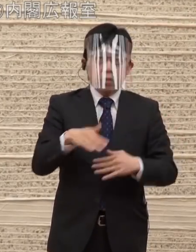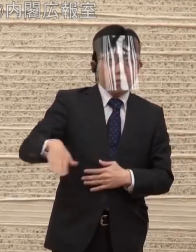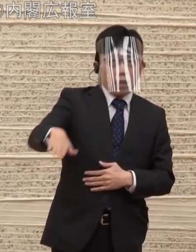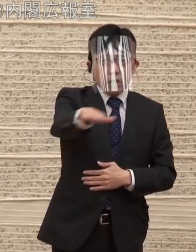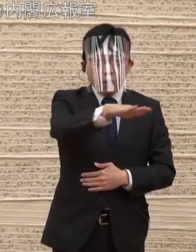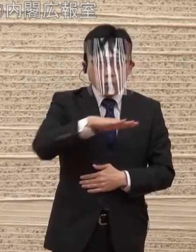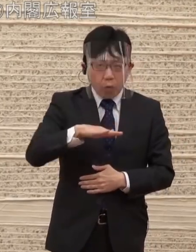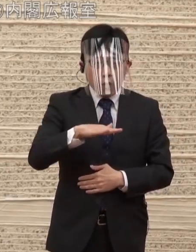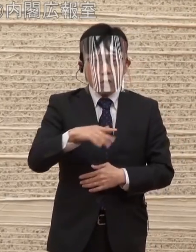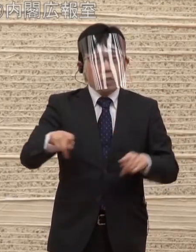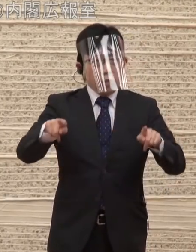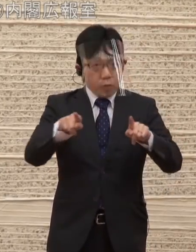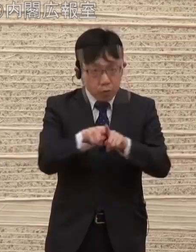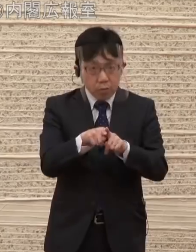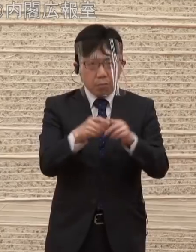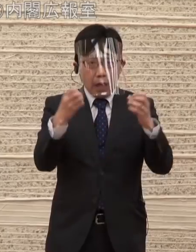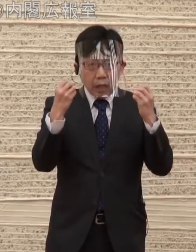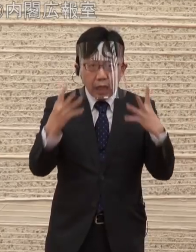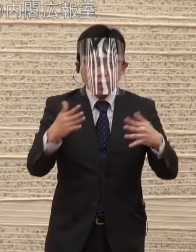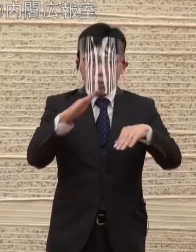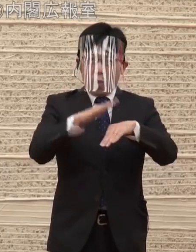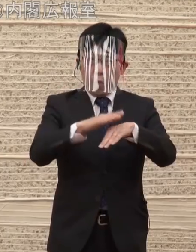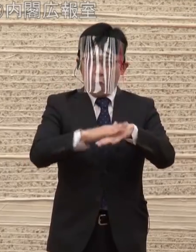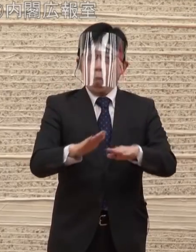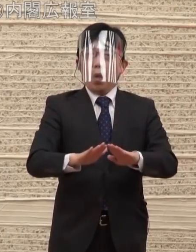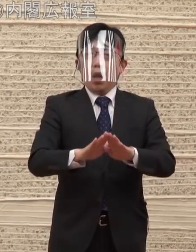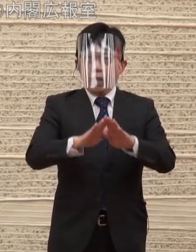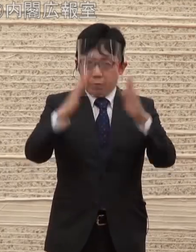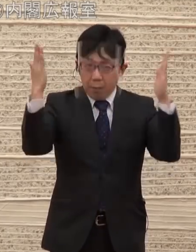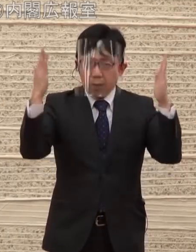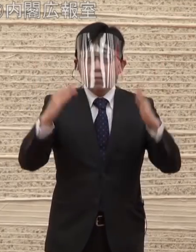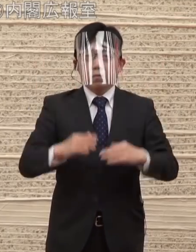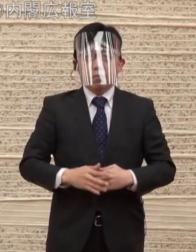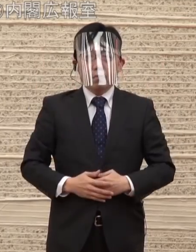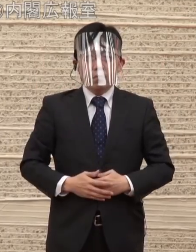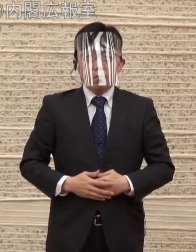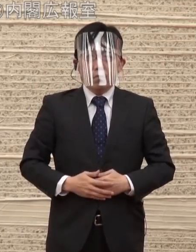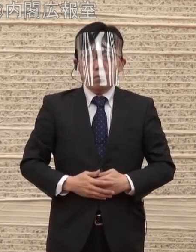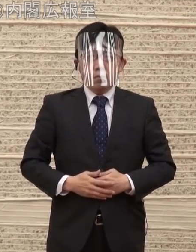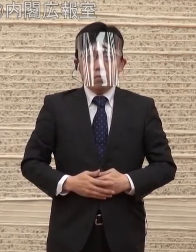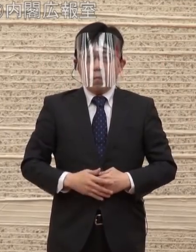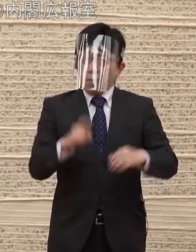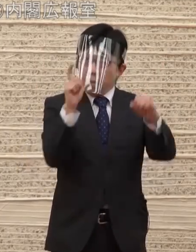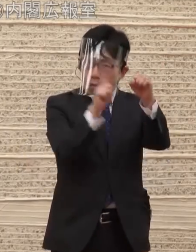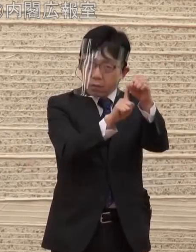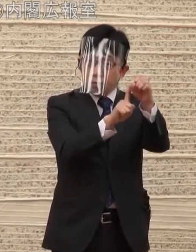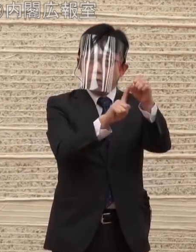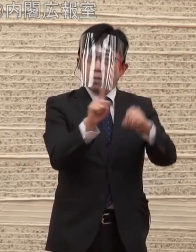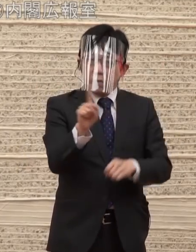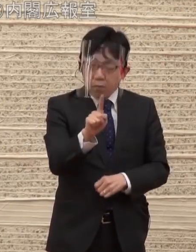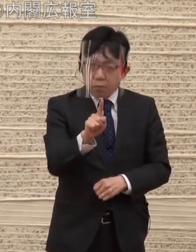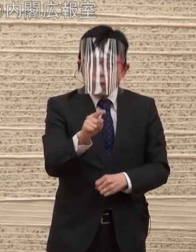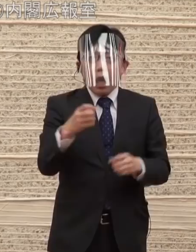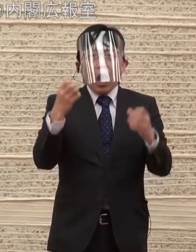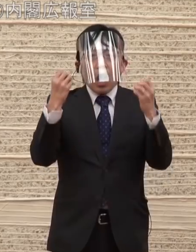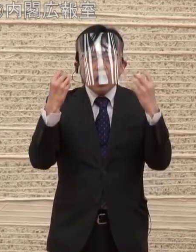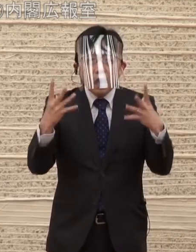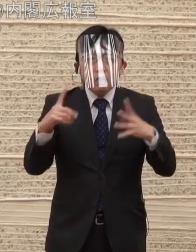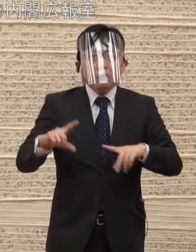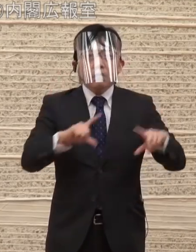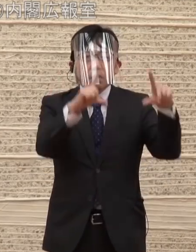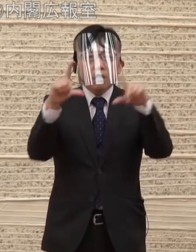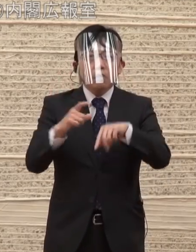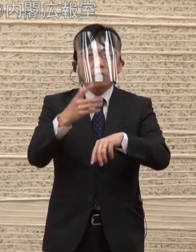一方踏み出します目指すは新たな日常を作り上げること